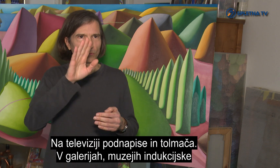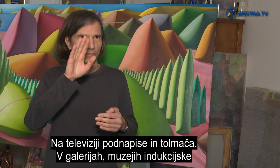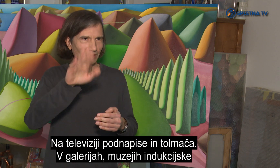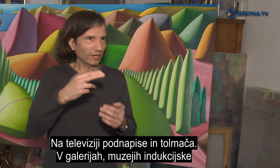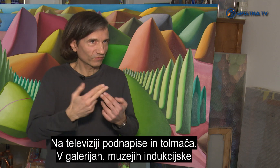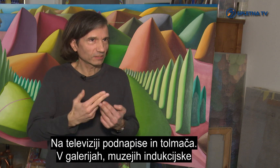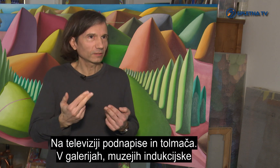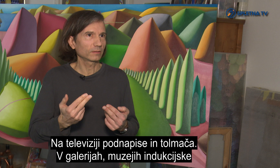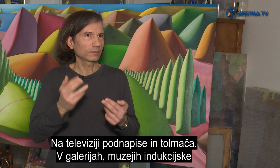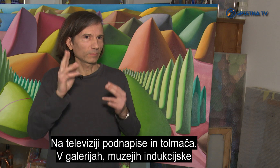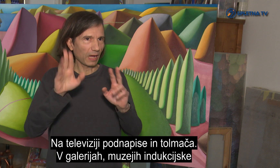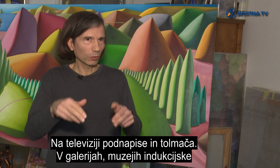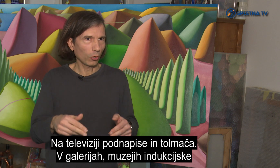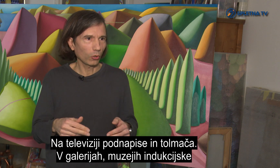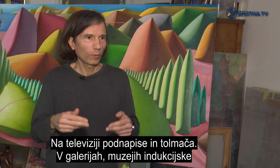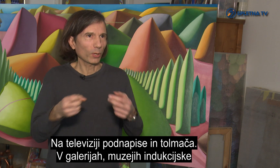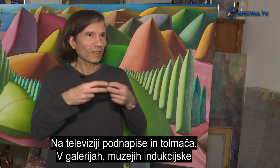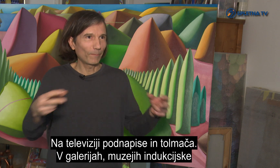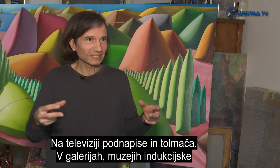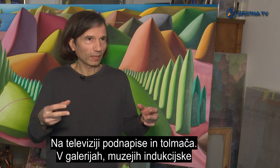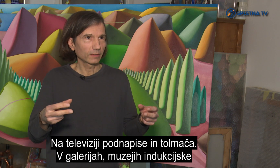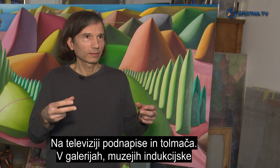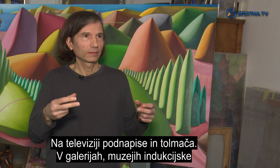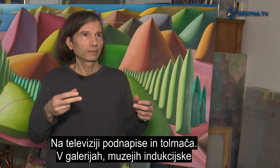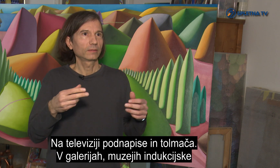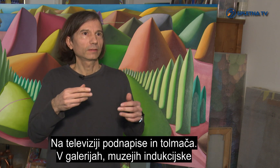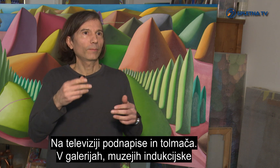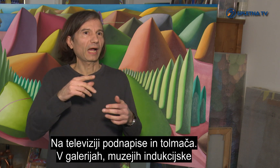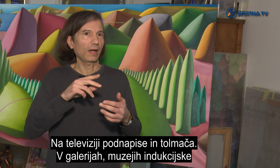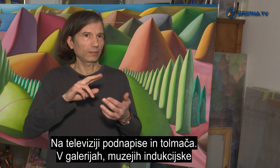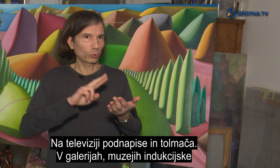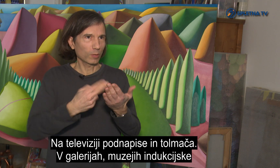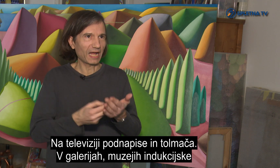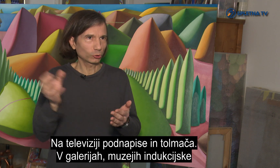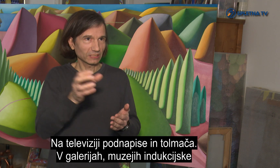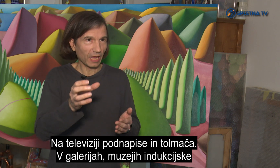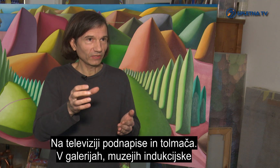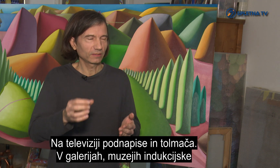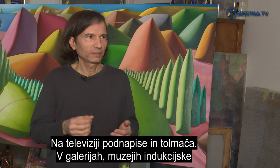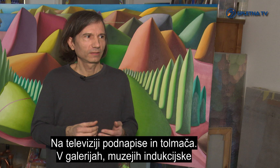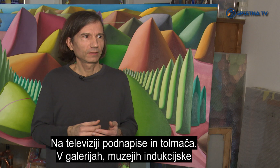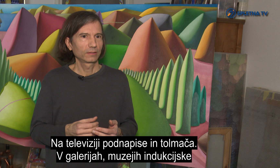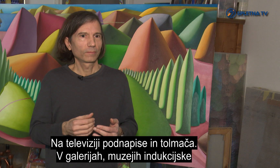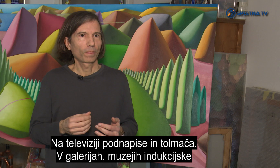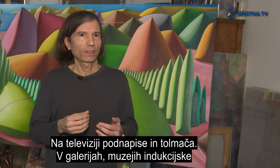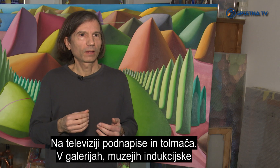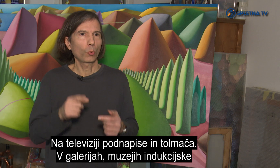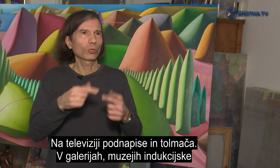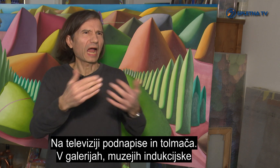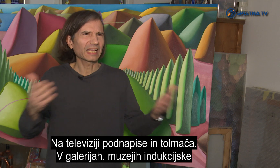Na televiziji imajo napise, pa to imajo tudi radi. V